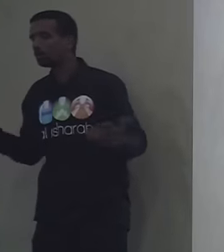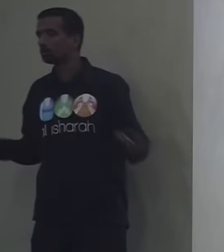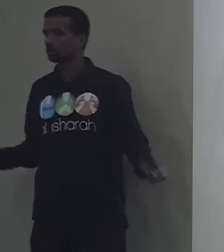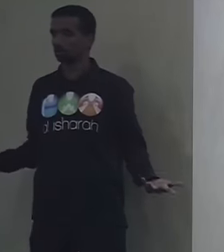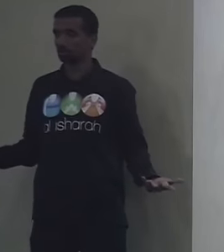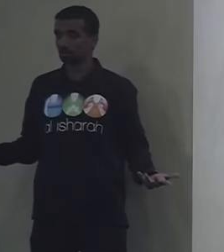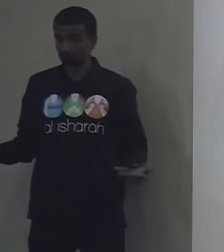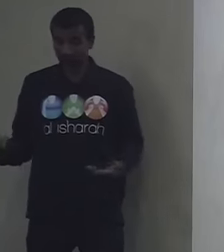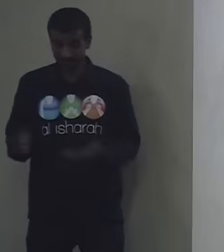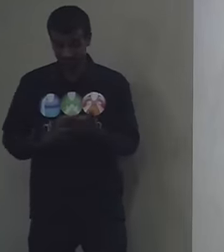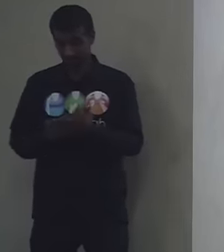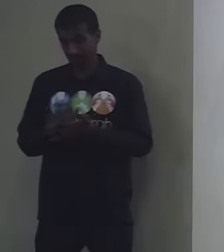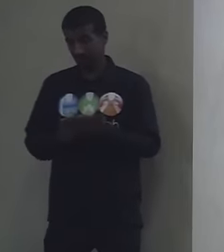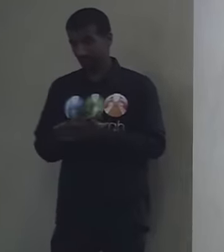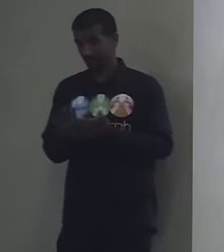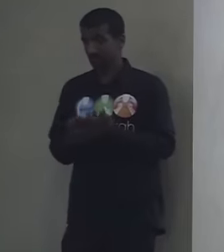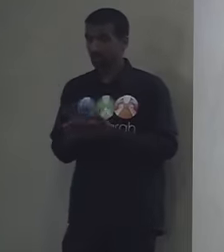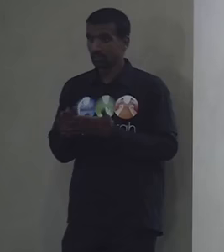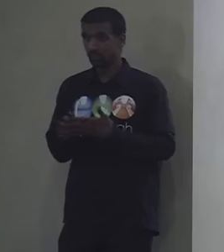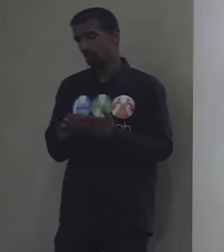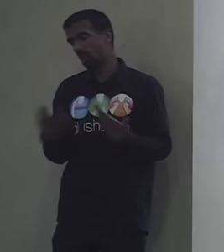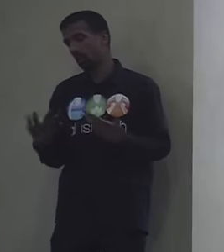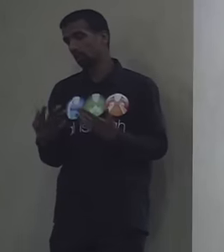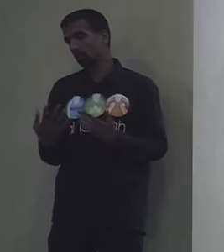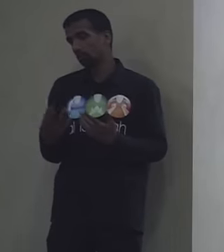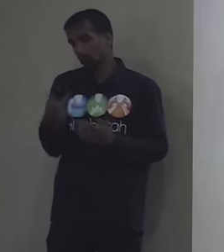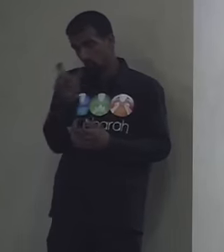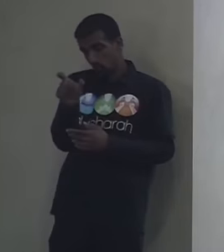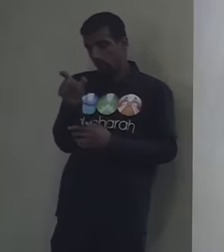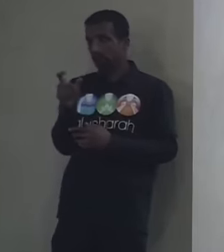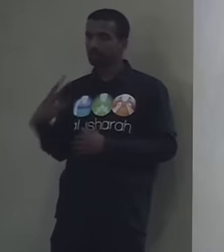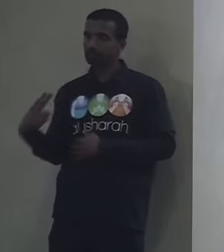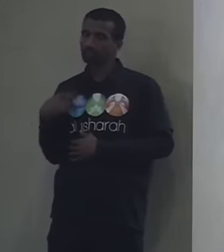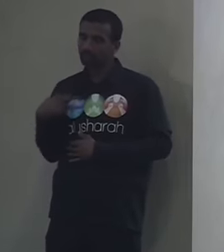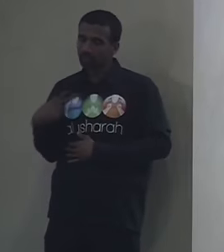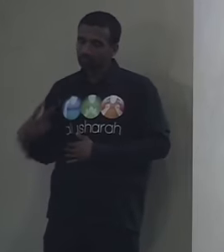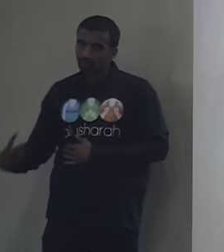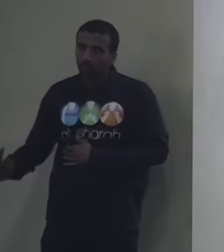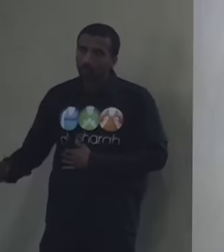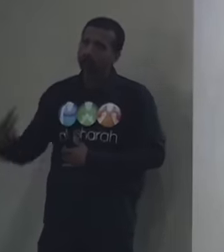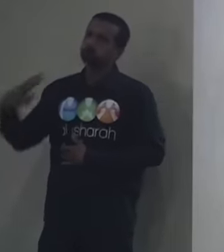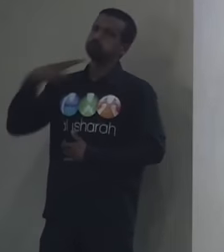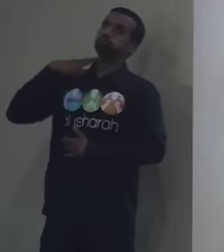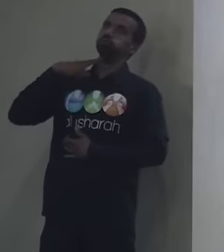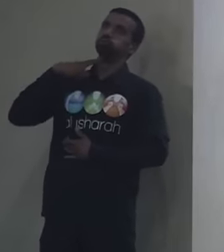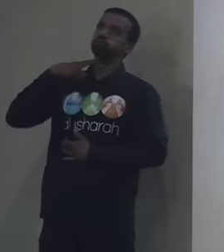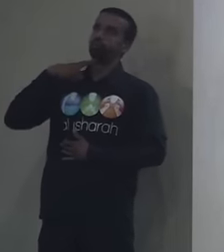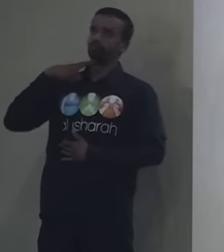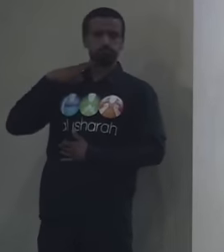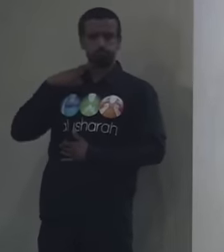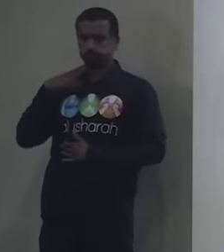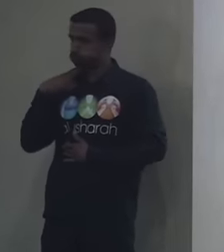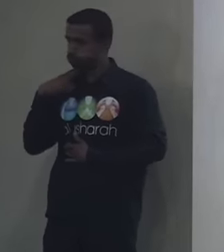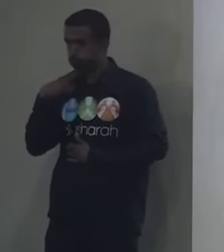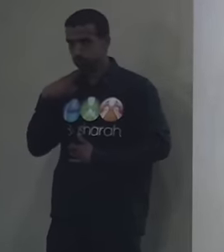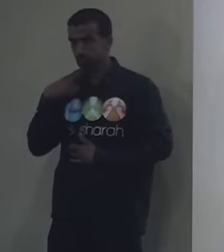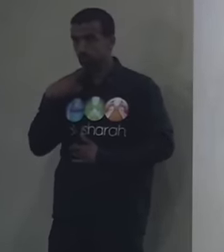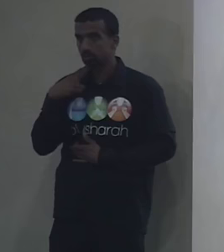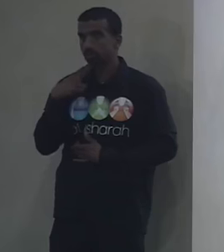express regret of what happened in the past. So the expectation from an Arabic point of view was كلا لو